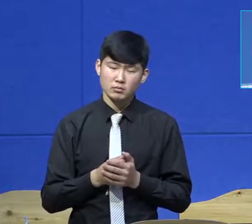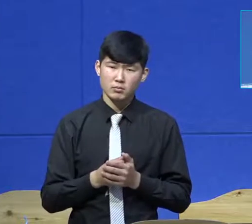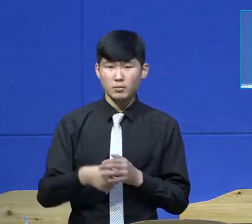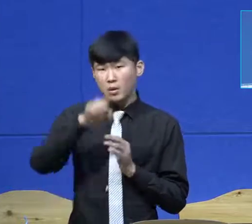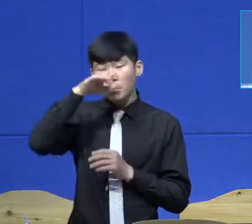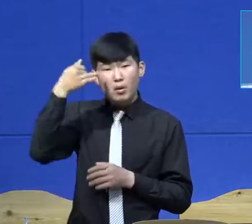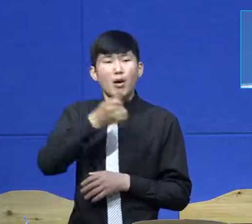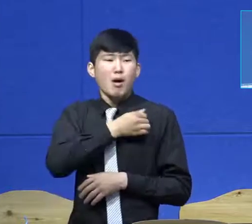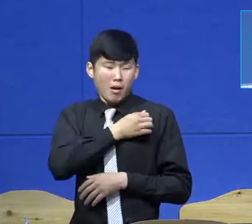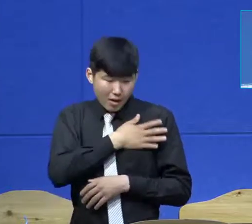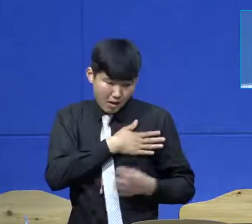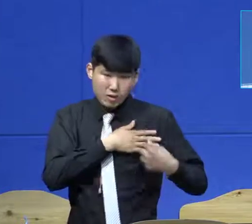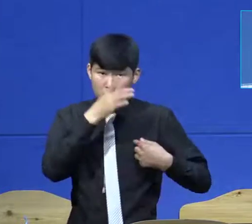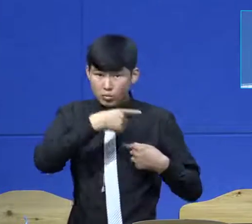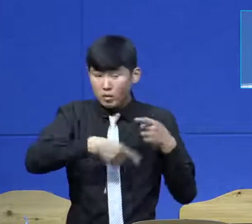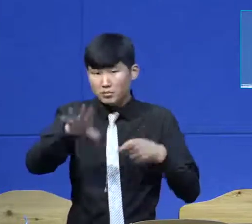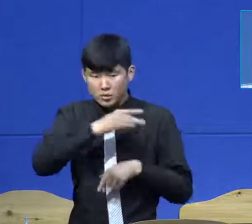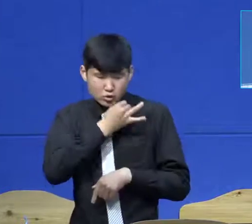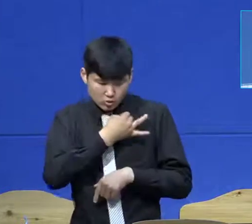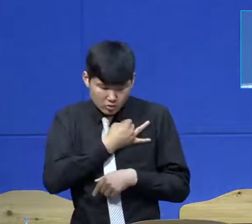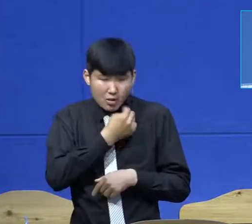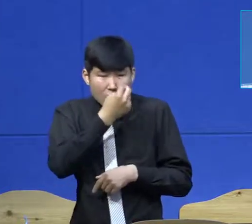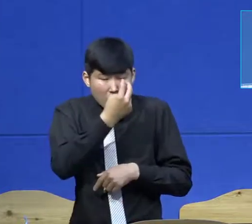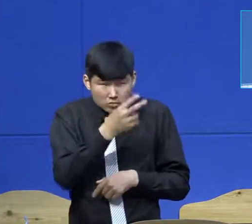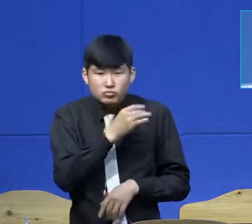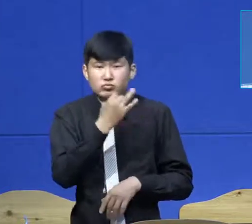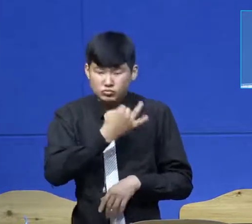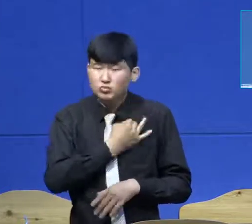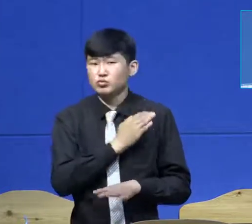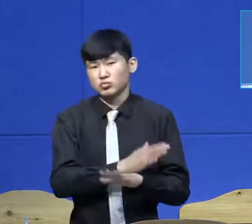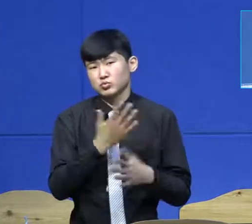Бурхан хайр гэдэгт бид нар итгээд хараад итгэсэн.